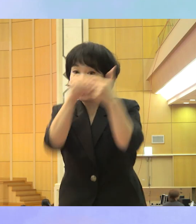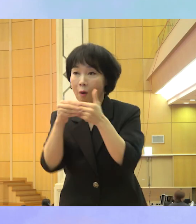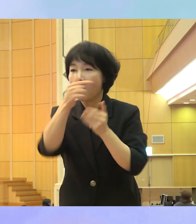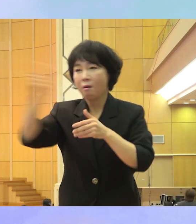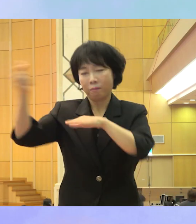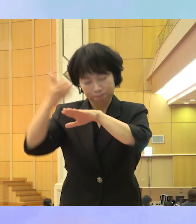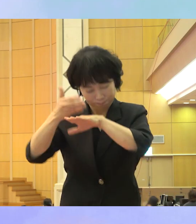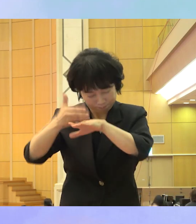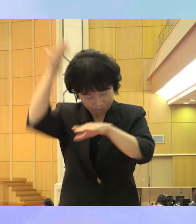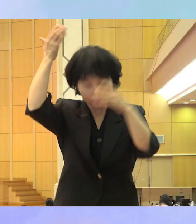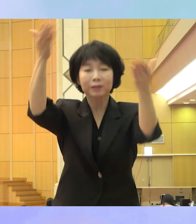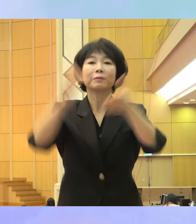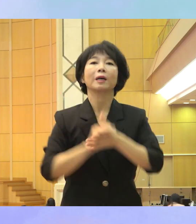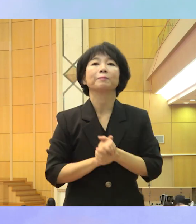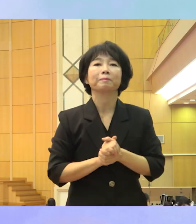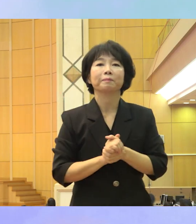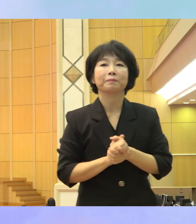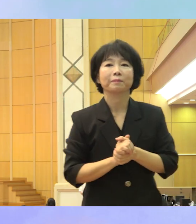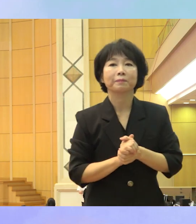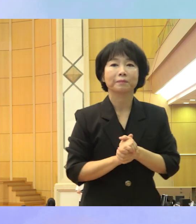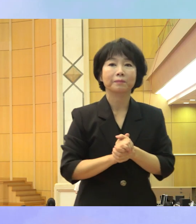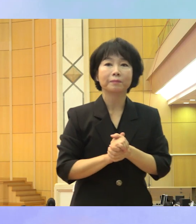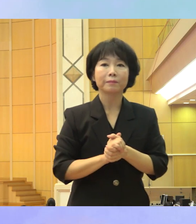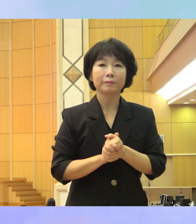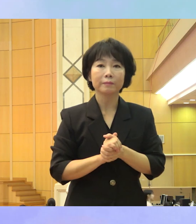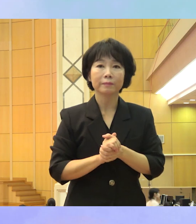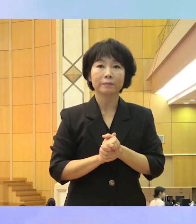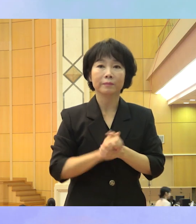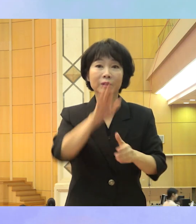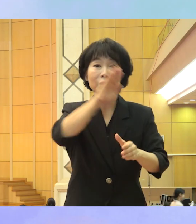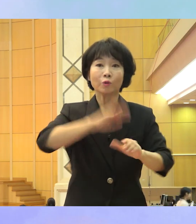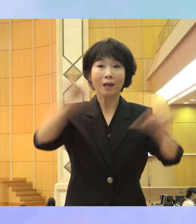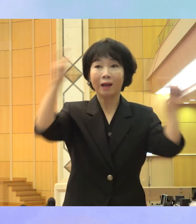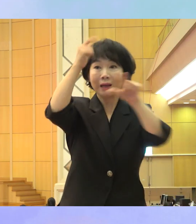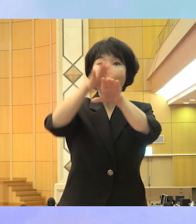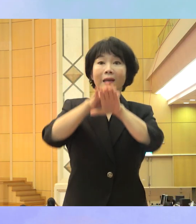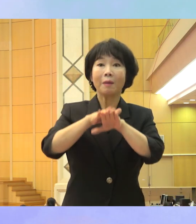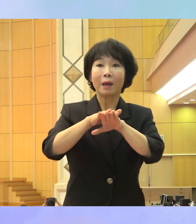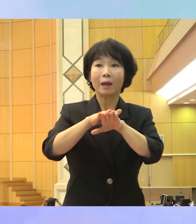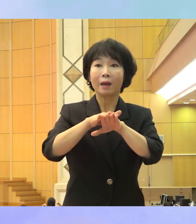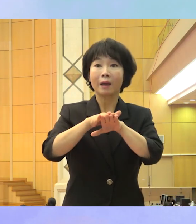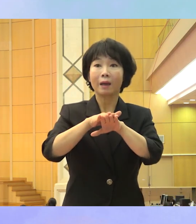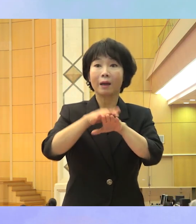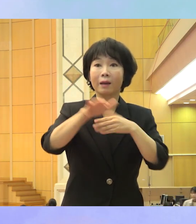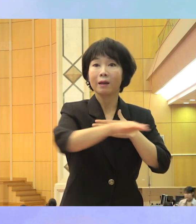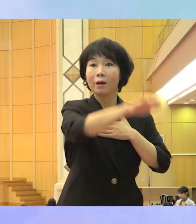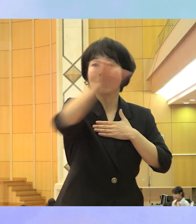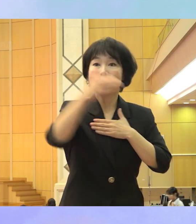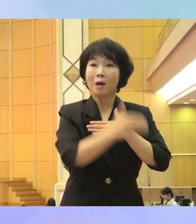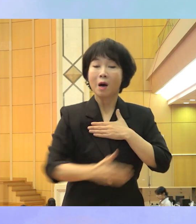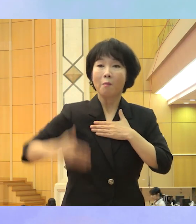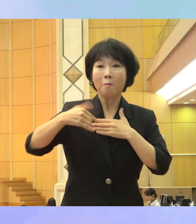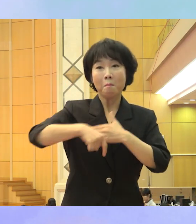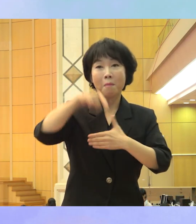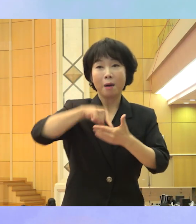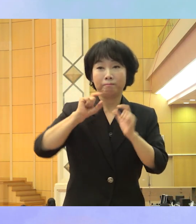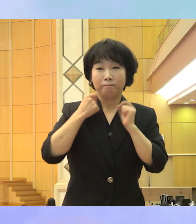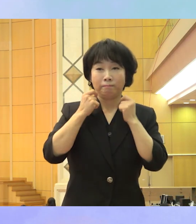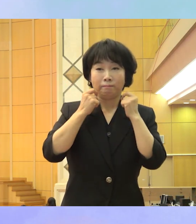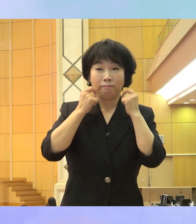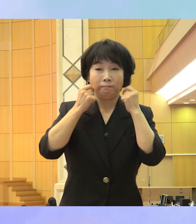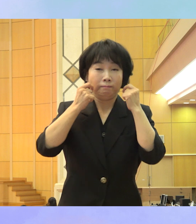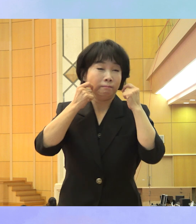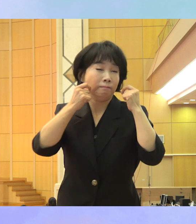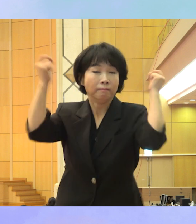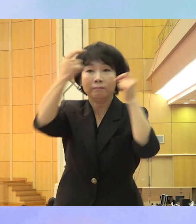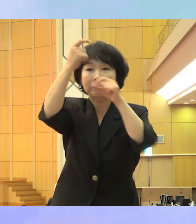주심을 감사드리옵나이다. 이 시간 주일 예배로 하나님 앞에 저희들의 몸과 마음과 정성을 다하여